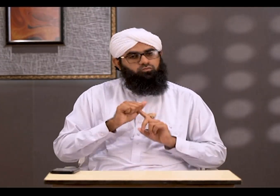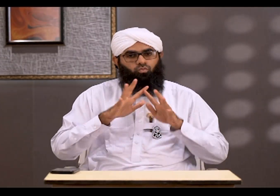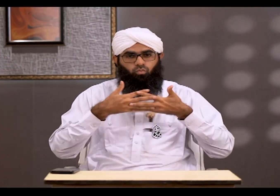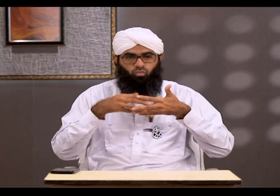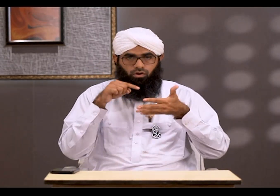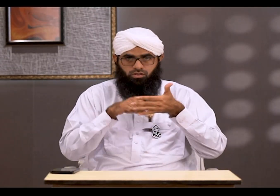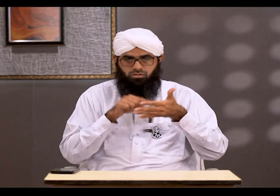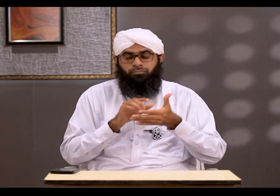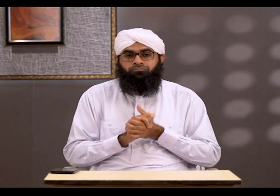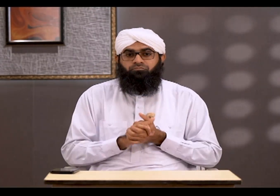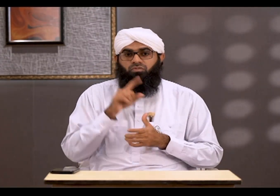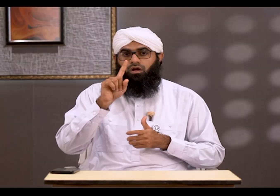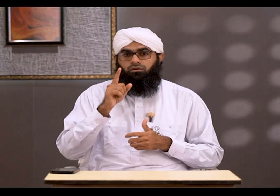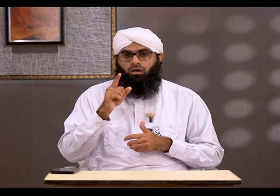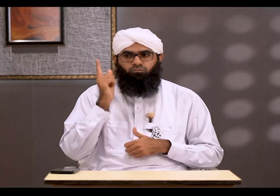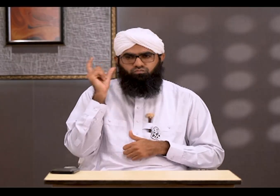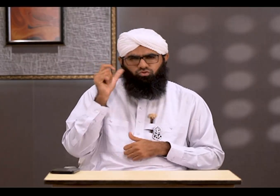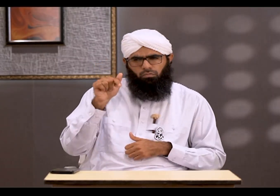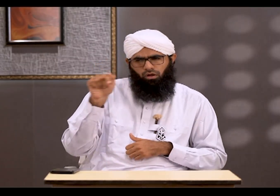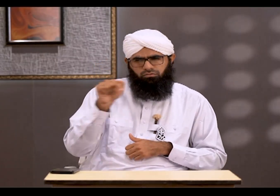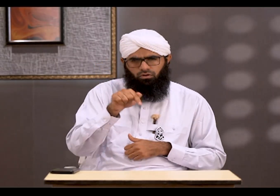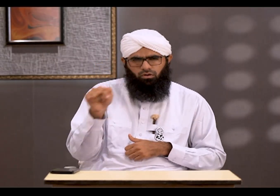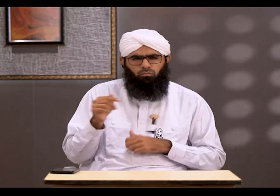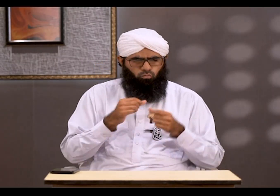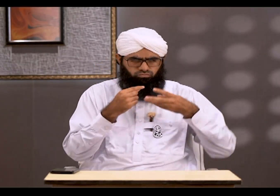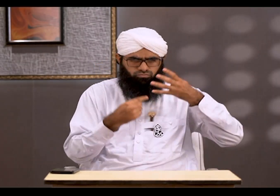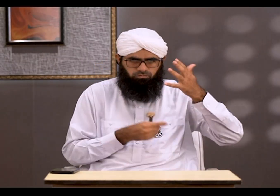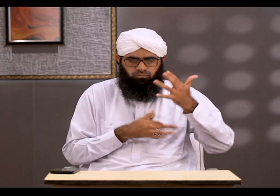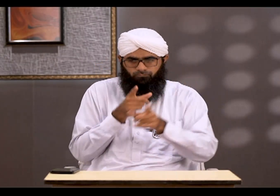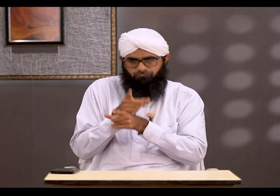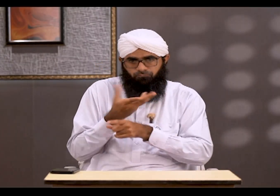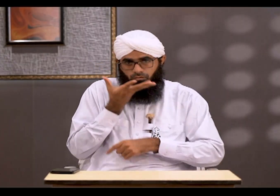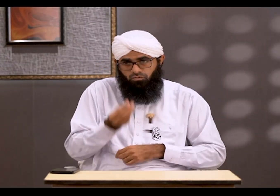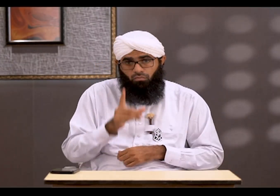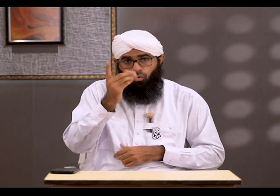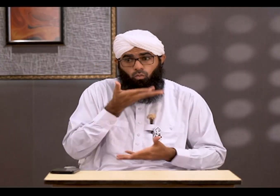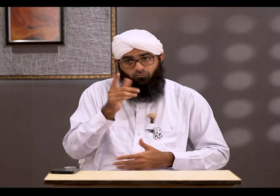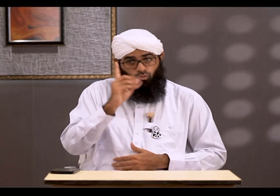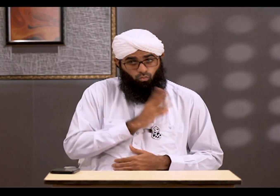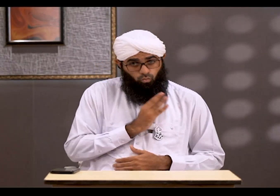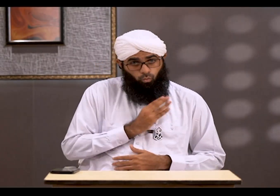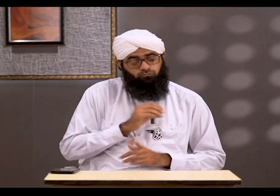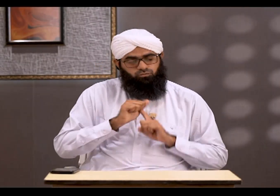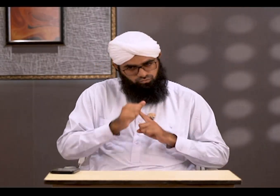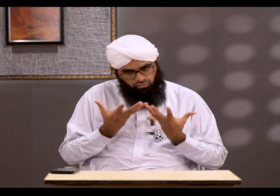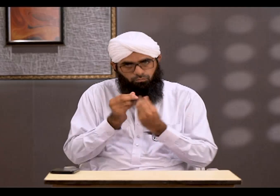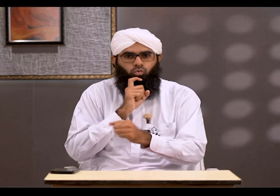اللہ رب العالمین نے مؤمنین کو کئی مقامات پر اس پاکیزہ صفت کو اختیار کرنے کا حکم ارشاد فرمایا ہے۔ ایک